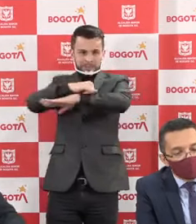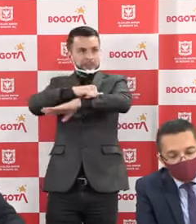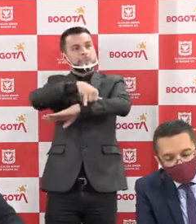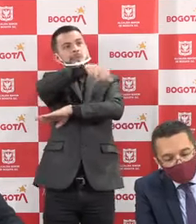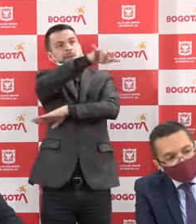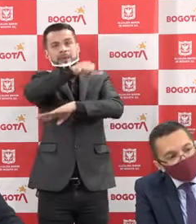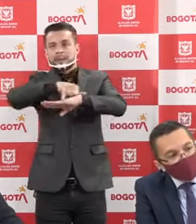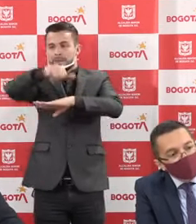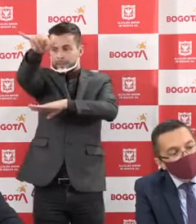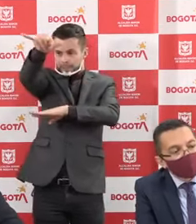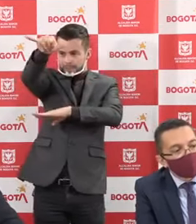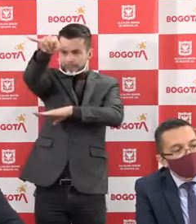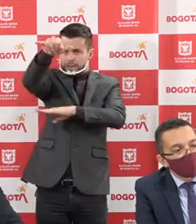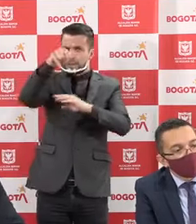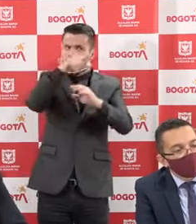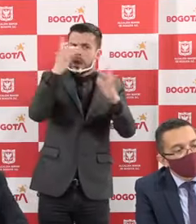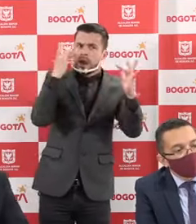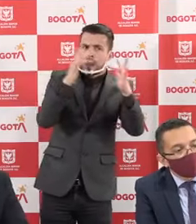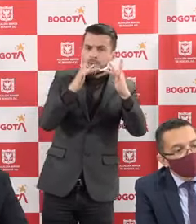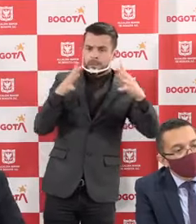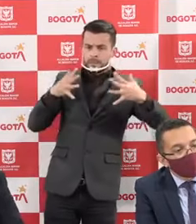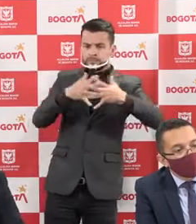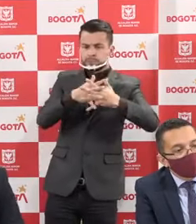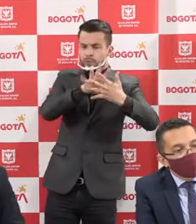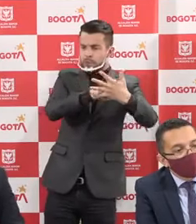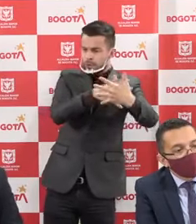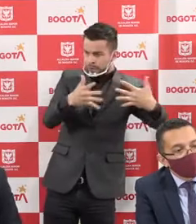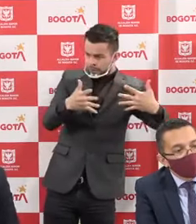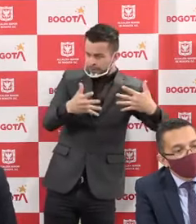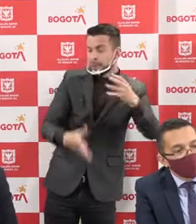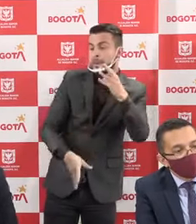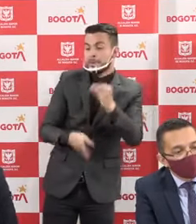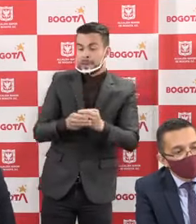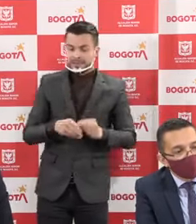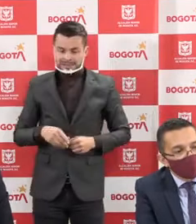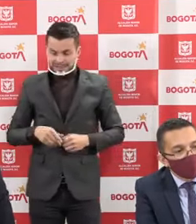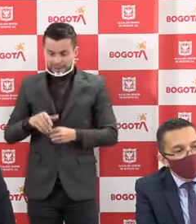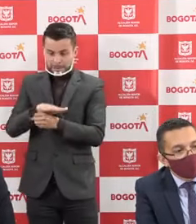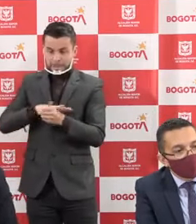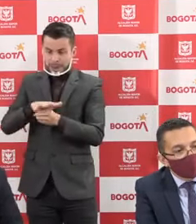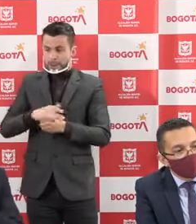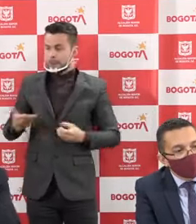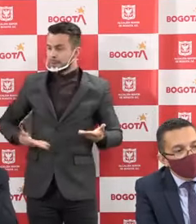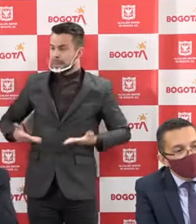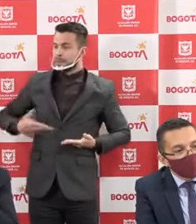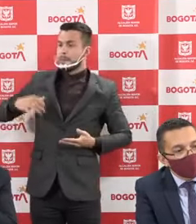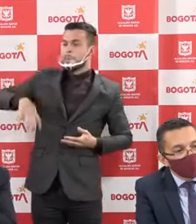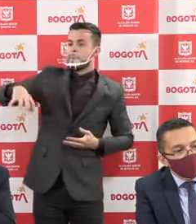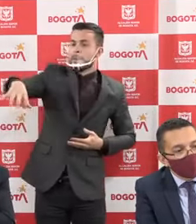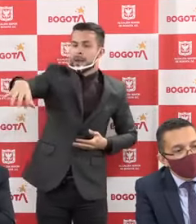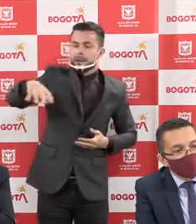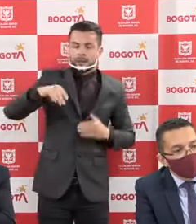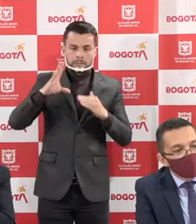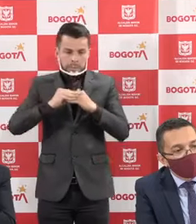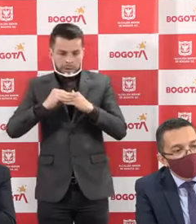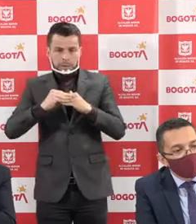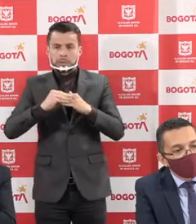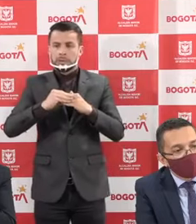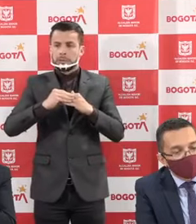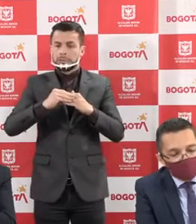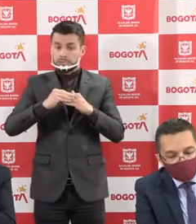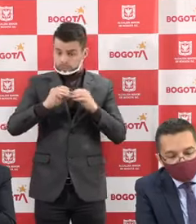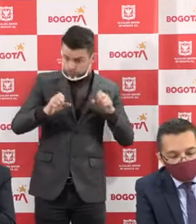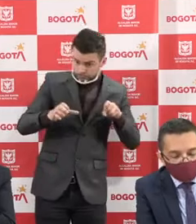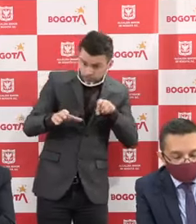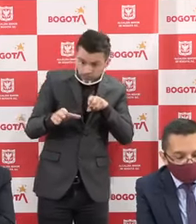horarios negocios como panaderías de barrio aplican como sector prioritario pero en el caso de mesa si aplicaría igual la gente puede entrar no